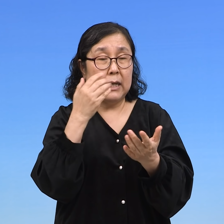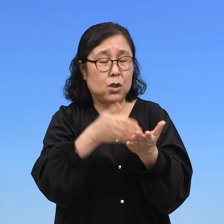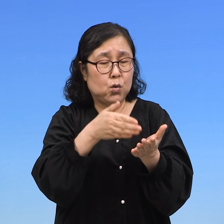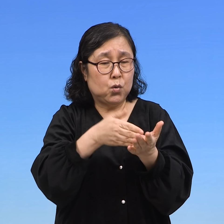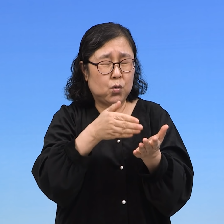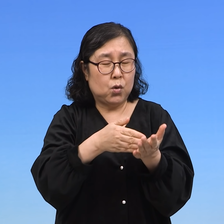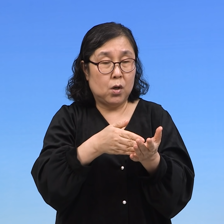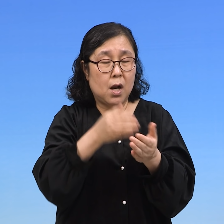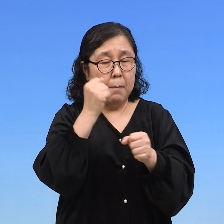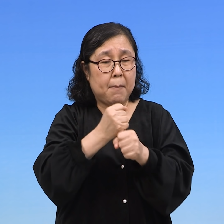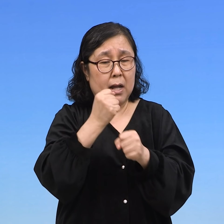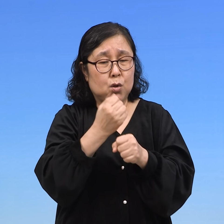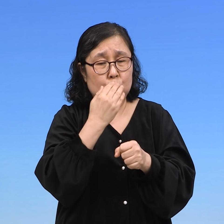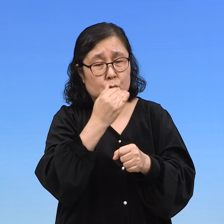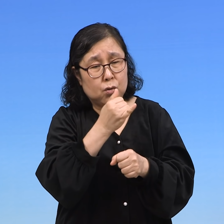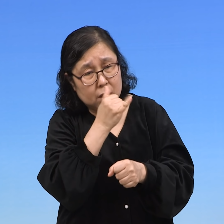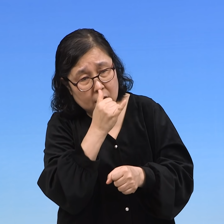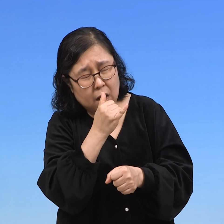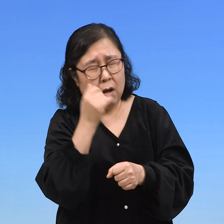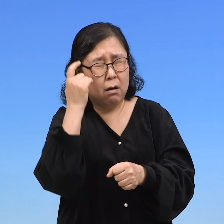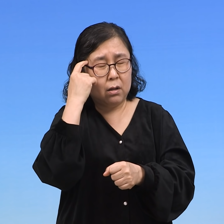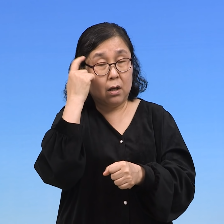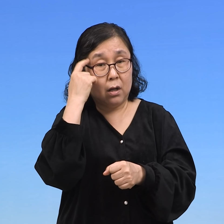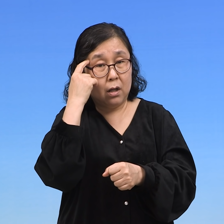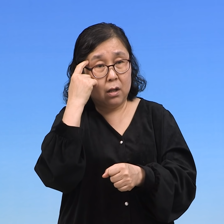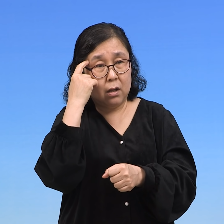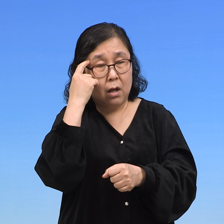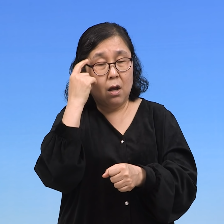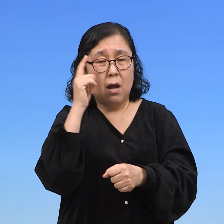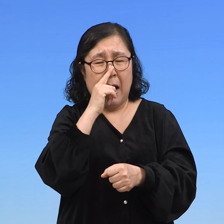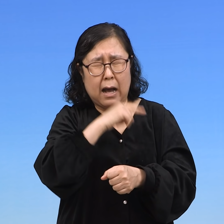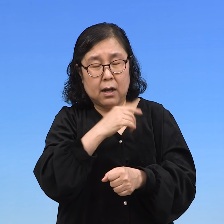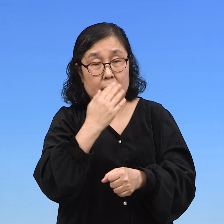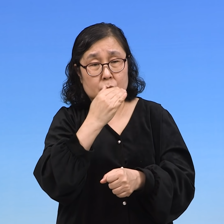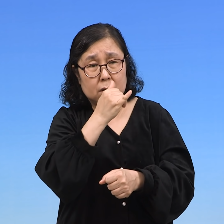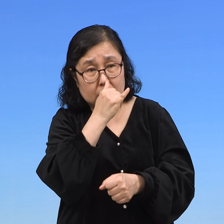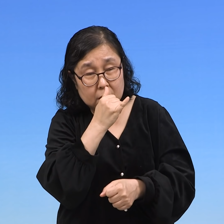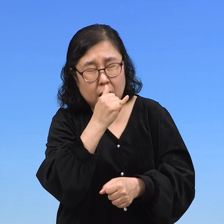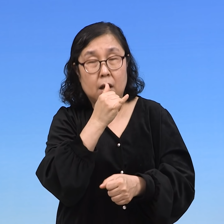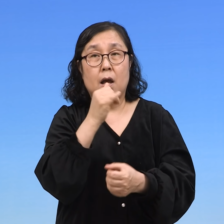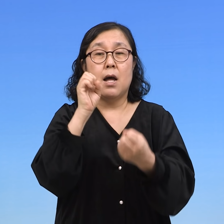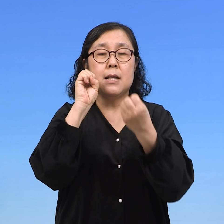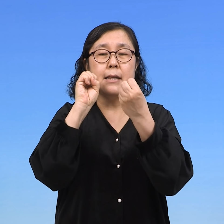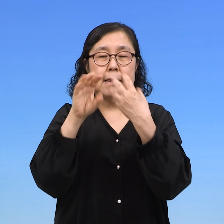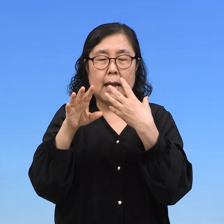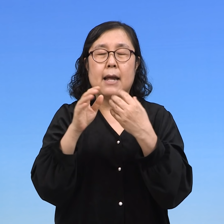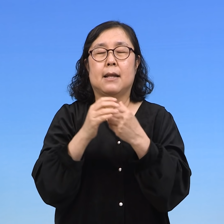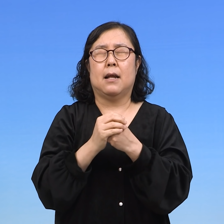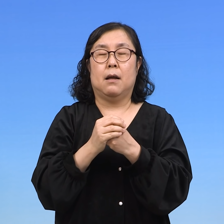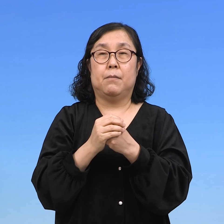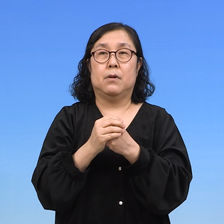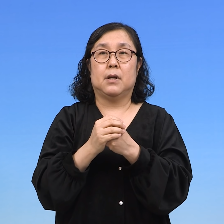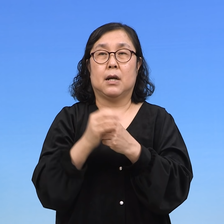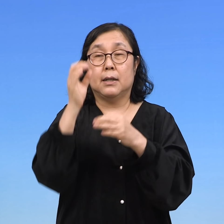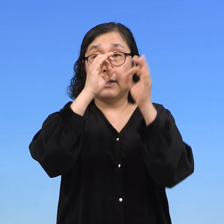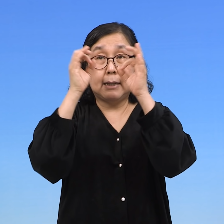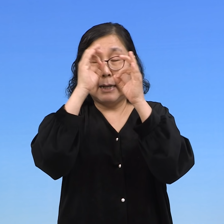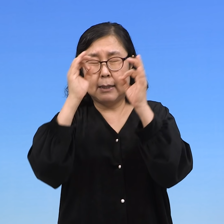퍼뜨릴 수 있나 질문을 던져놓고 답을 찾았습니다 어떻게 이렇게 악할 수 있었냐고요 이게요 기득권자들의